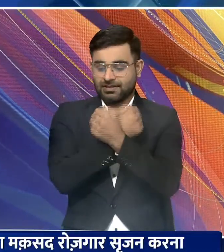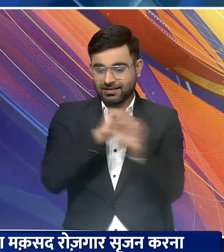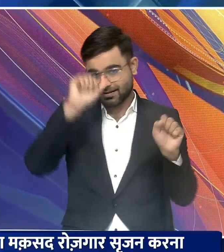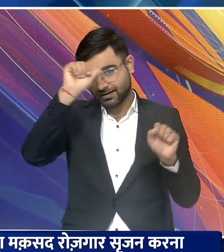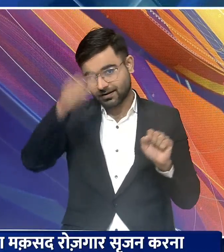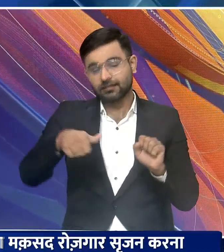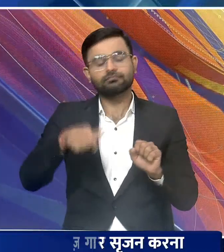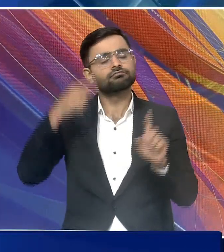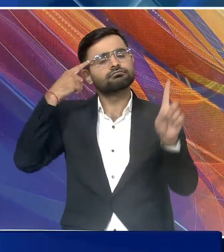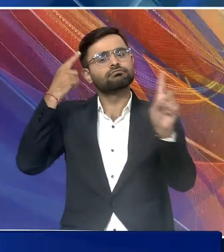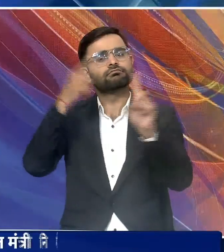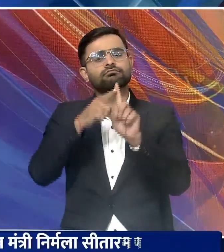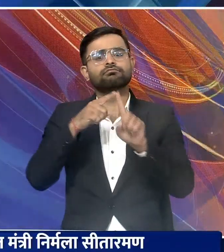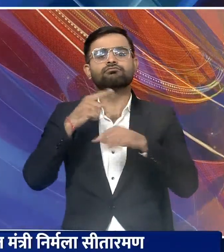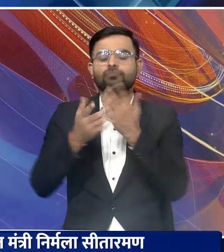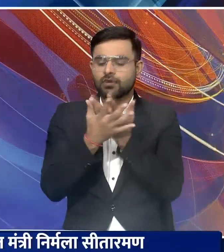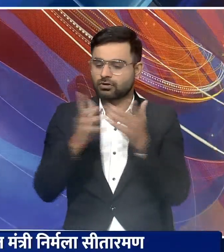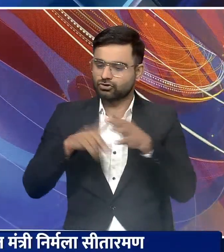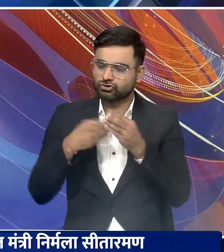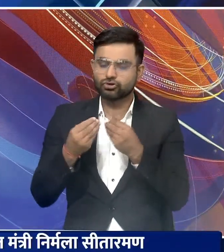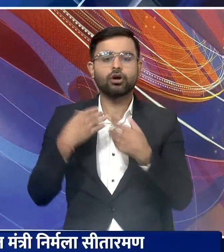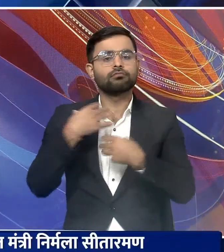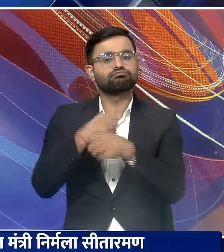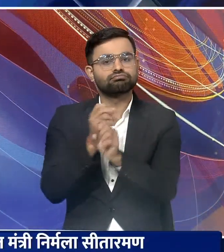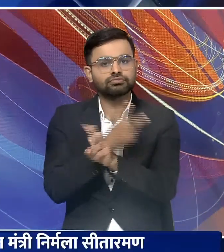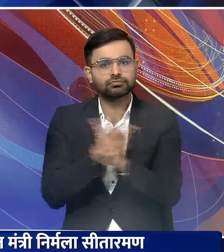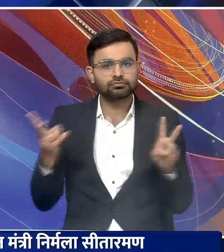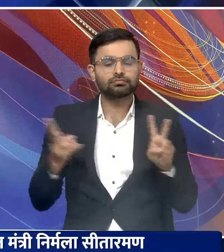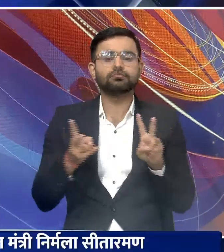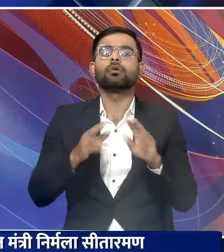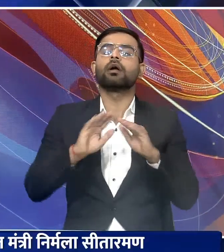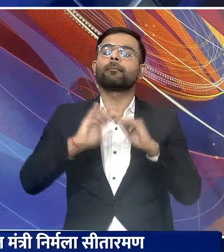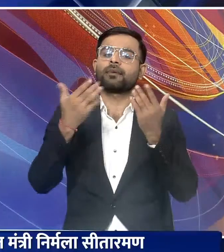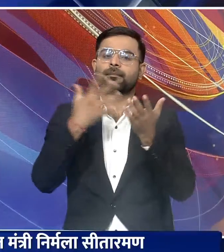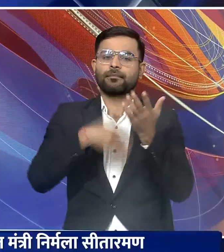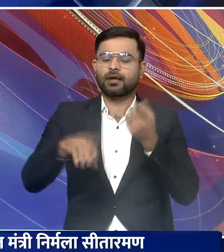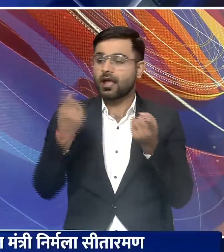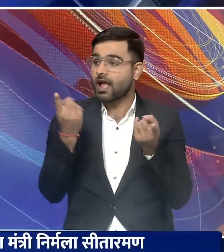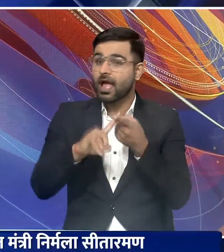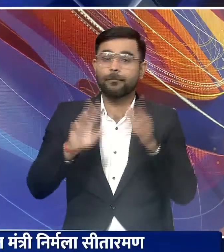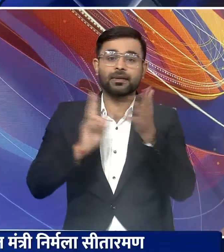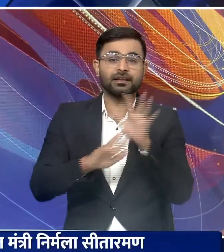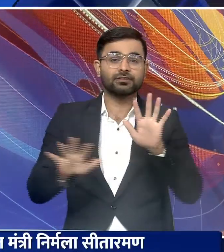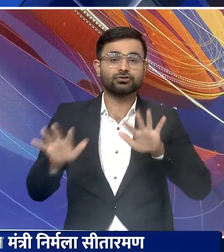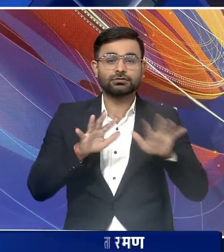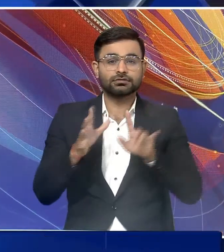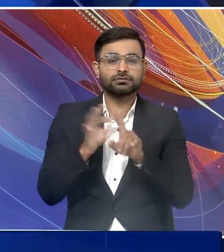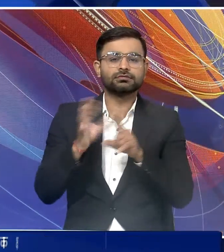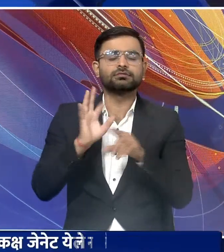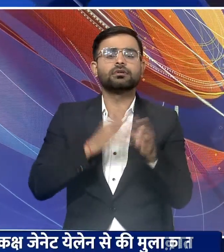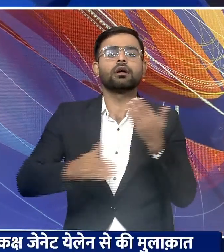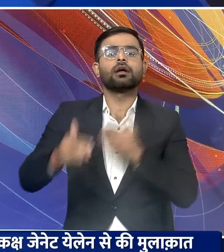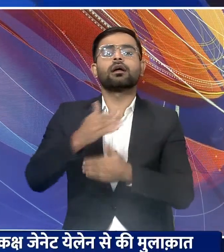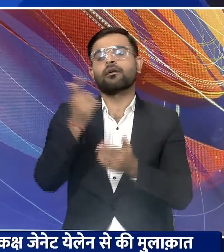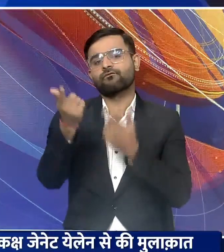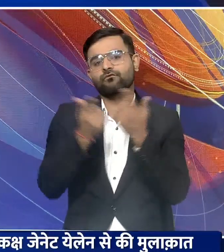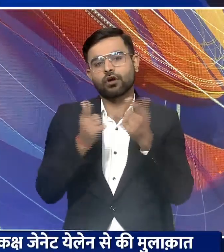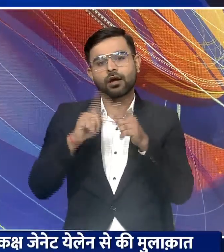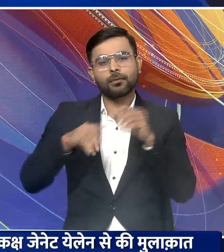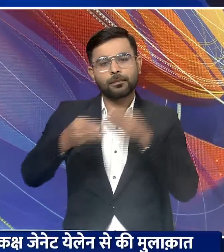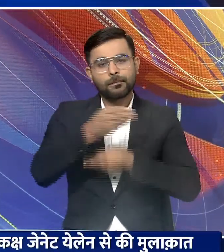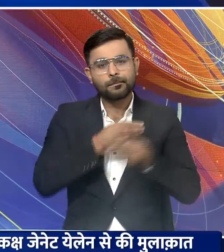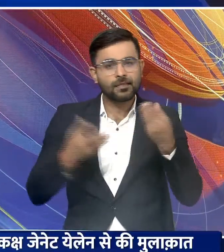भारत का मकसद रोजगार पैदा करना है। केंद्रीय मंत्री ने प्राकृतिक आपदा से निपटने के लिए वित्तीय मदद की आवश्यकता